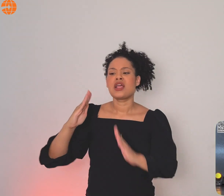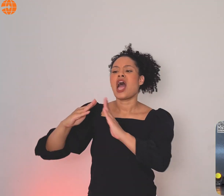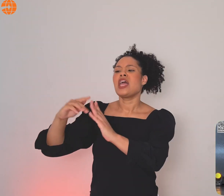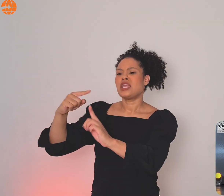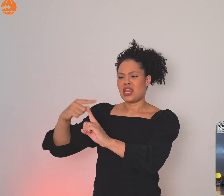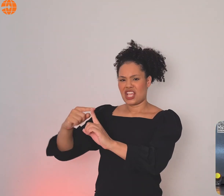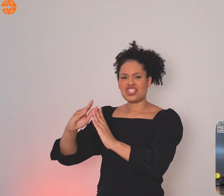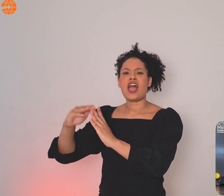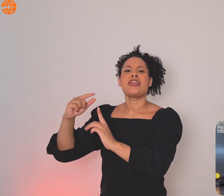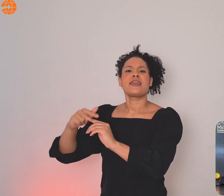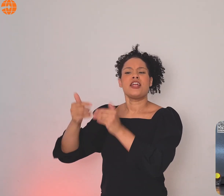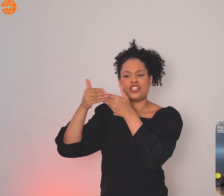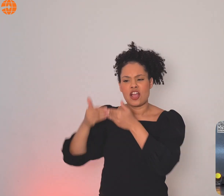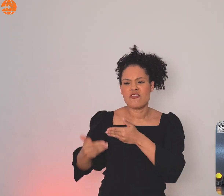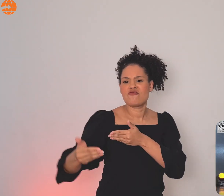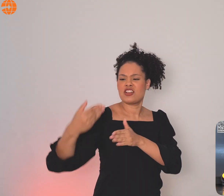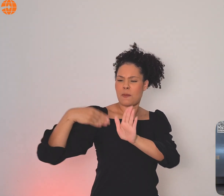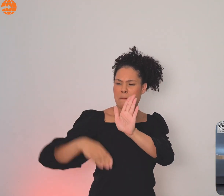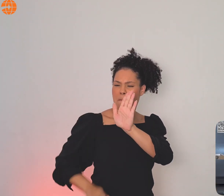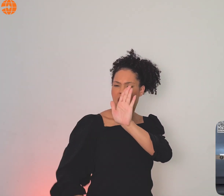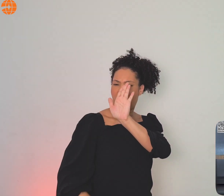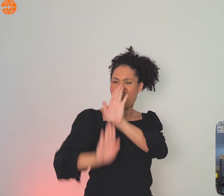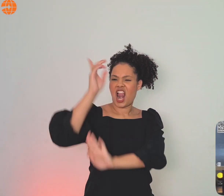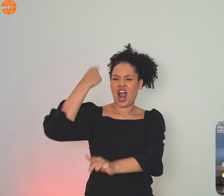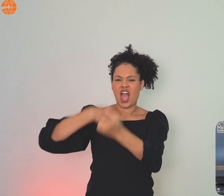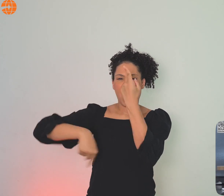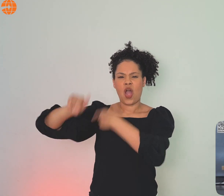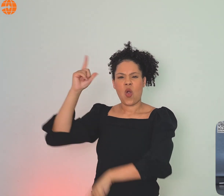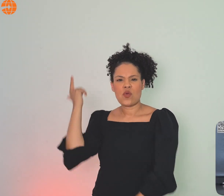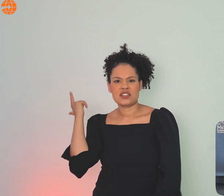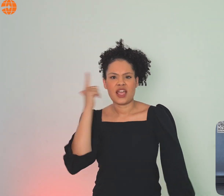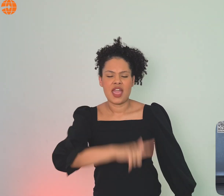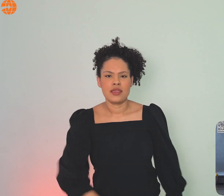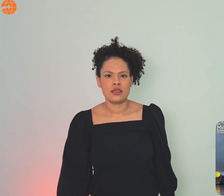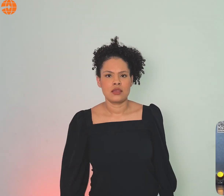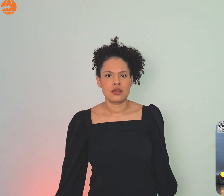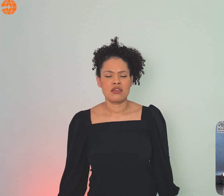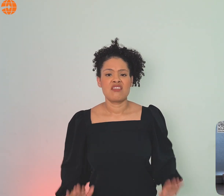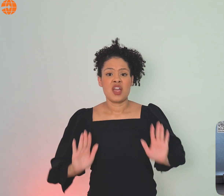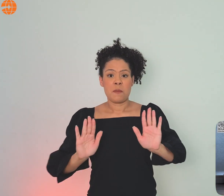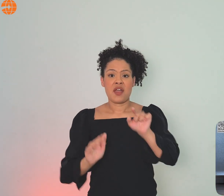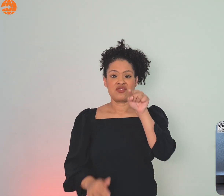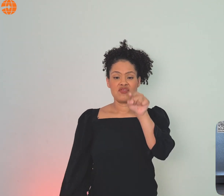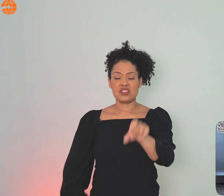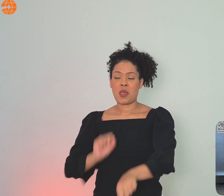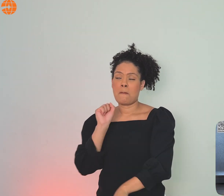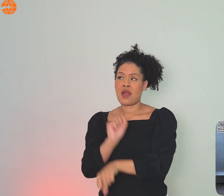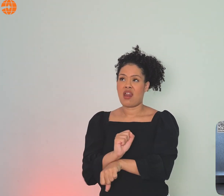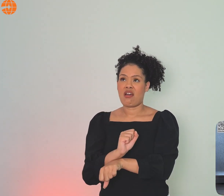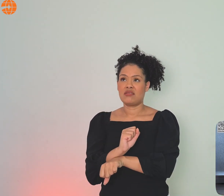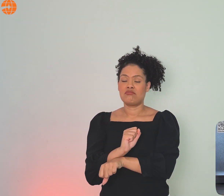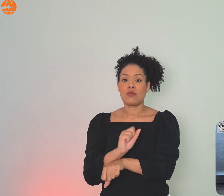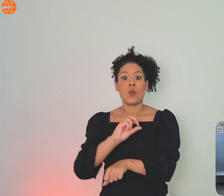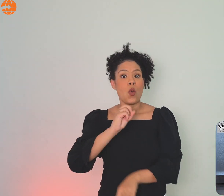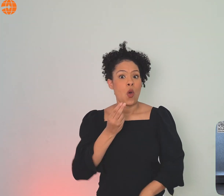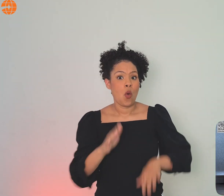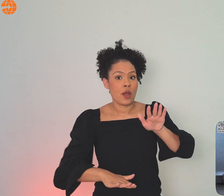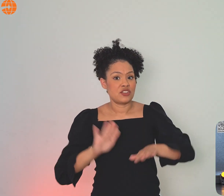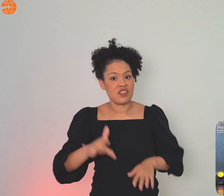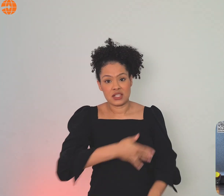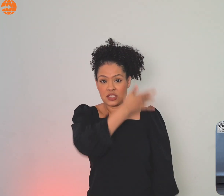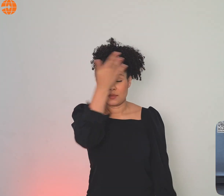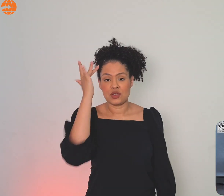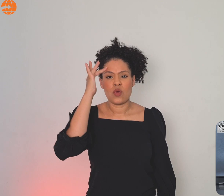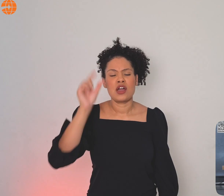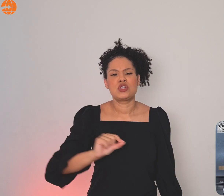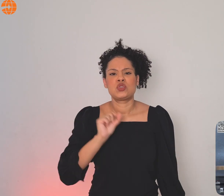ficar. E muitos aqui acham que você pode avançar e a igreja ficar. Deixa eu te